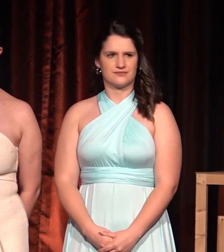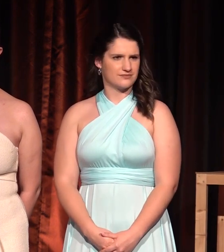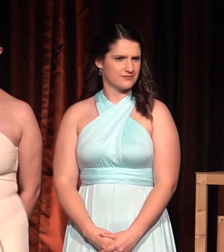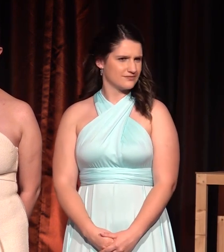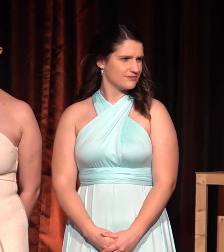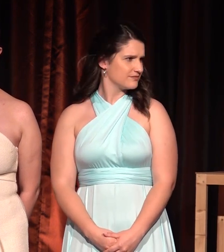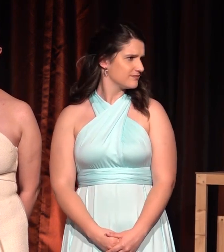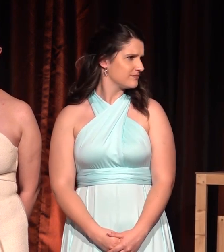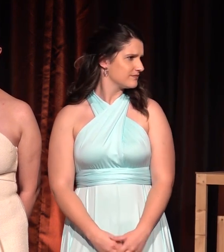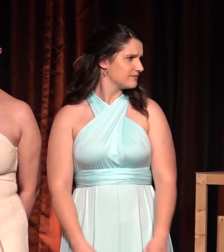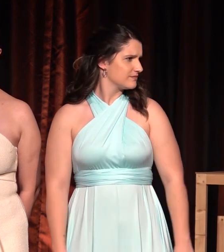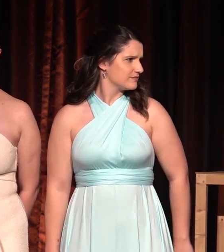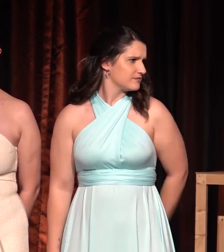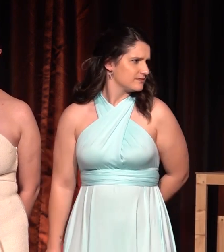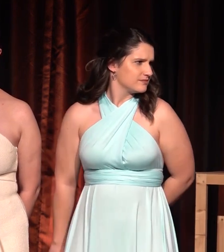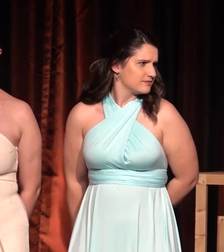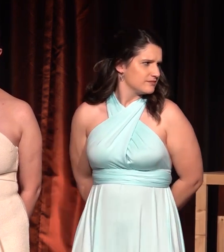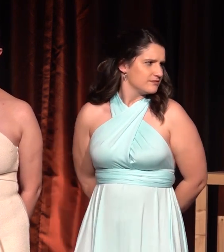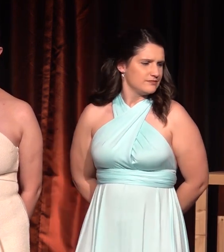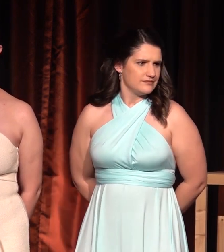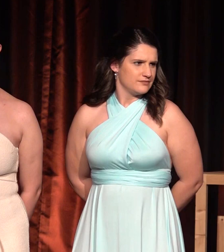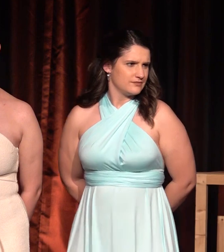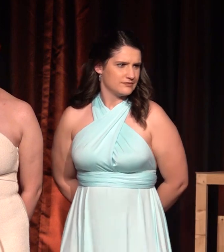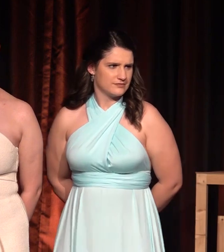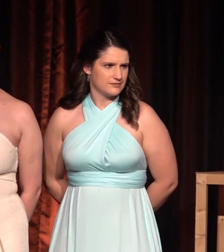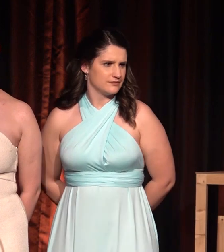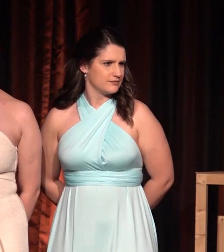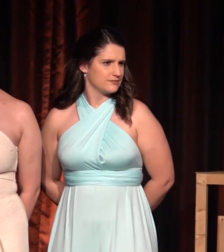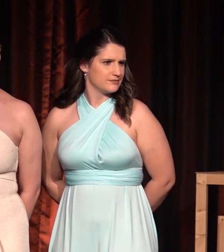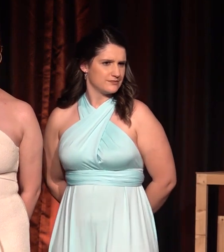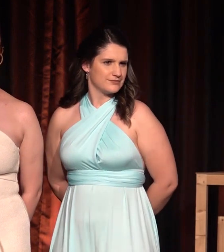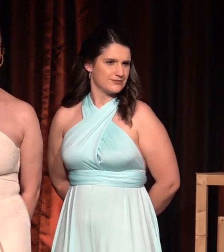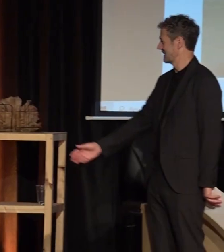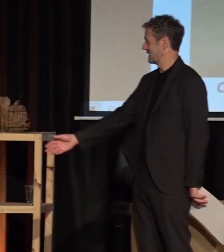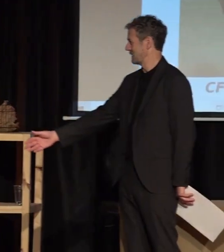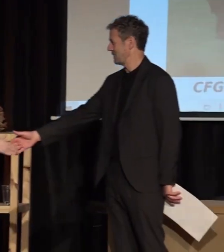Peñalbert, Àlex Renald Ruiz, Marcel Rullo, Armandip Singh.